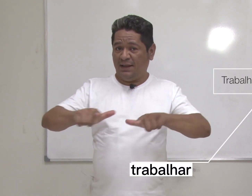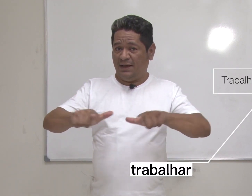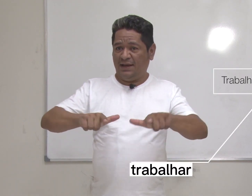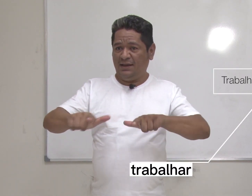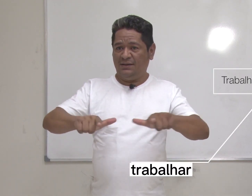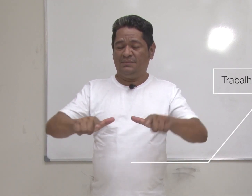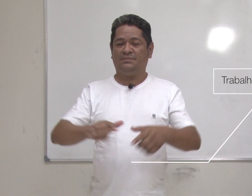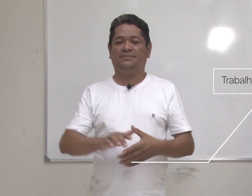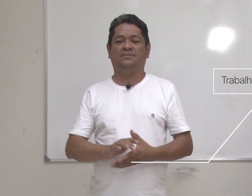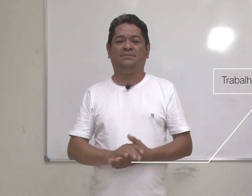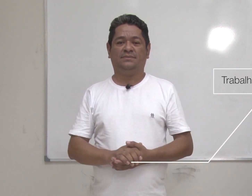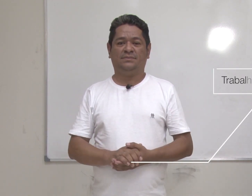trabalhar,